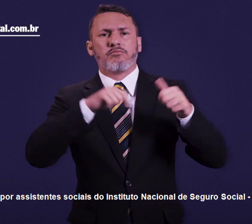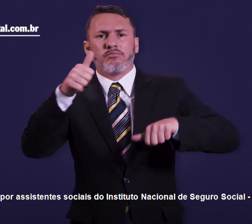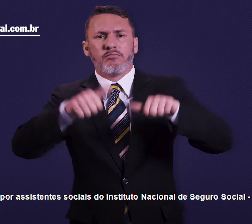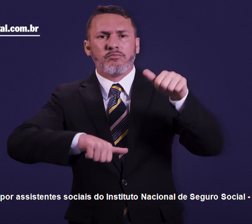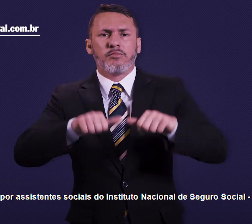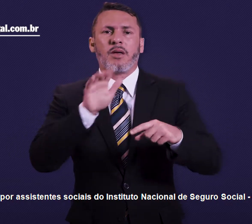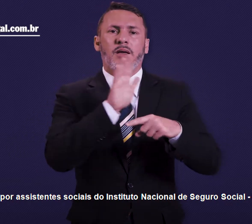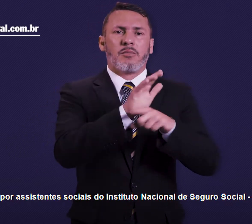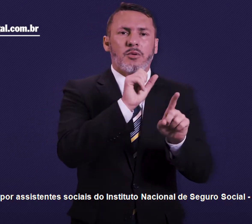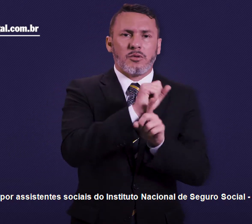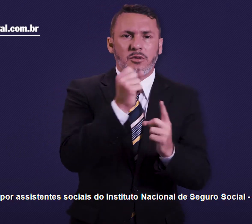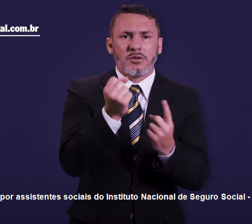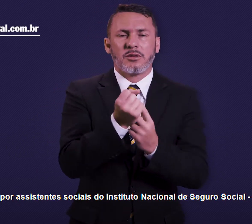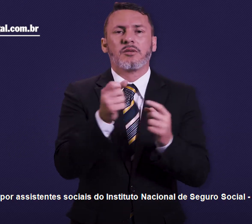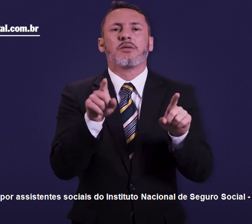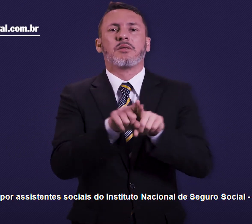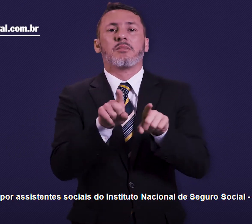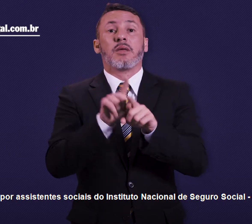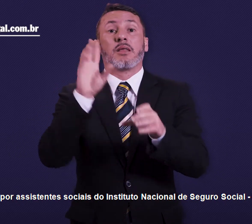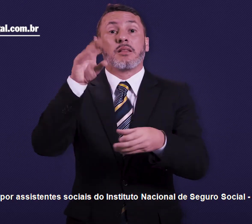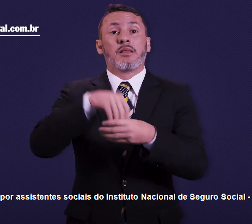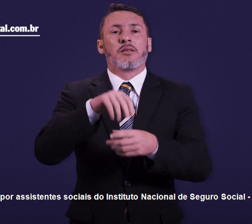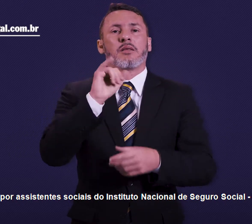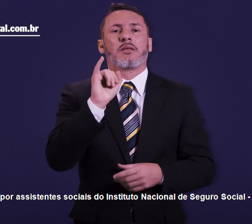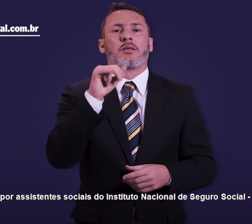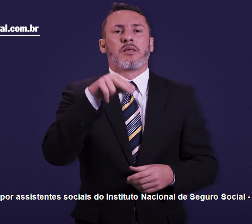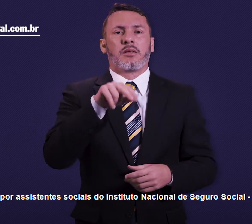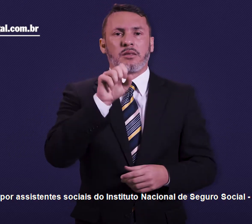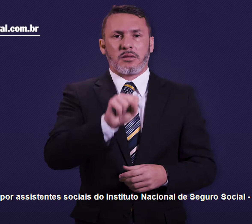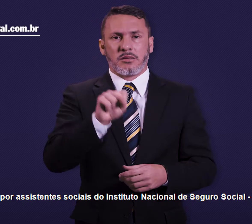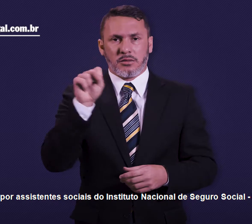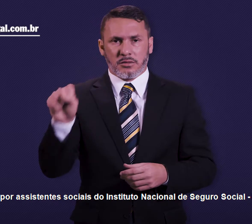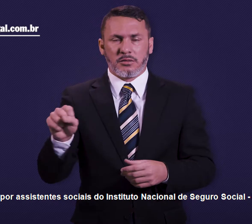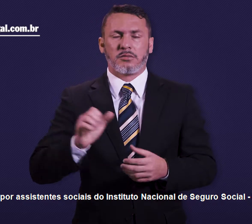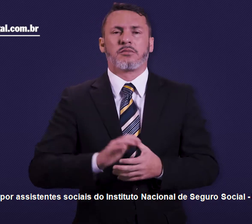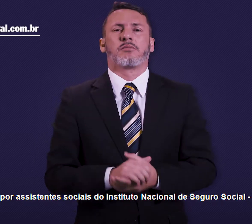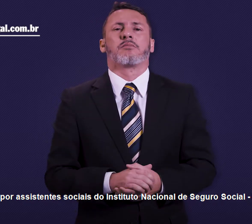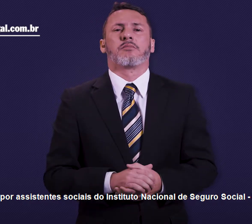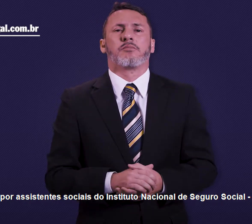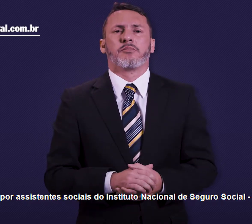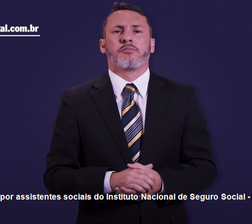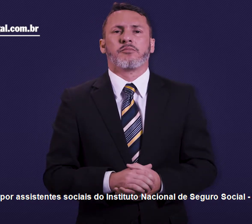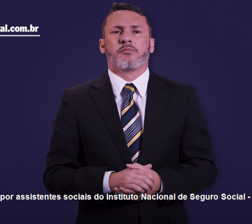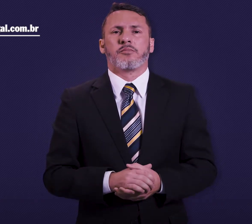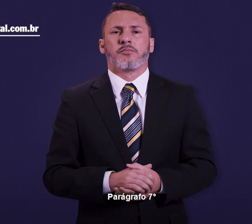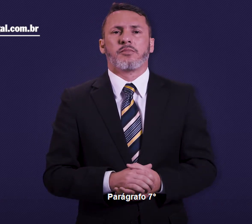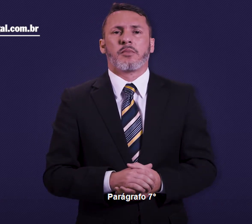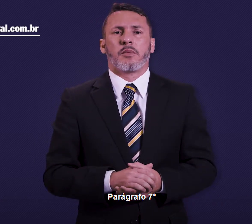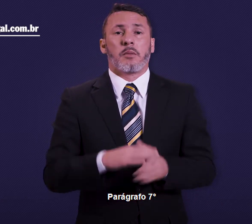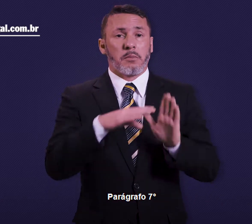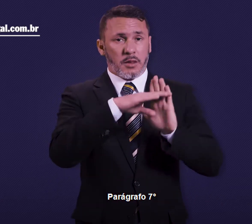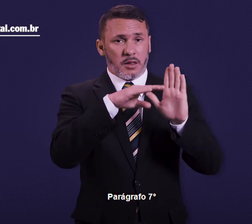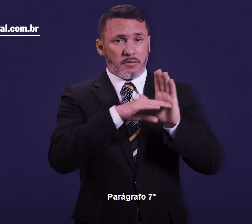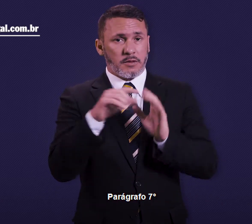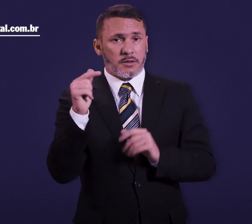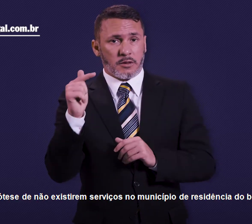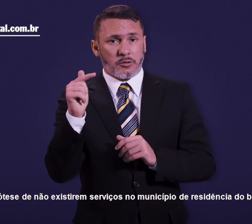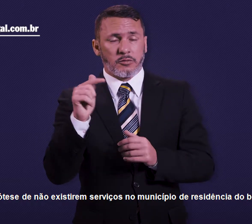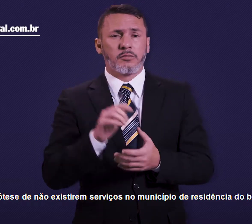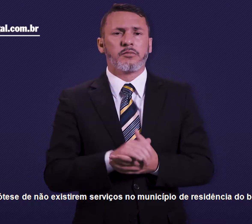por assistentes sociais do Instituto Nacional de Seguro Social, INSS. Parágrafo 7º. Na